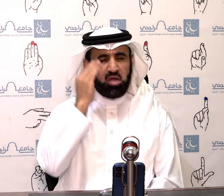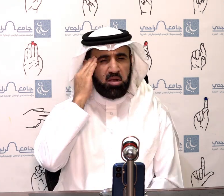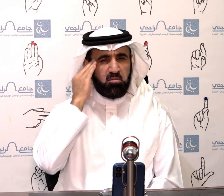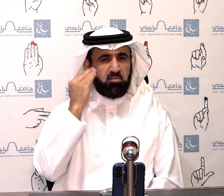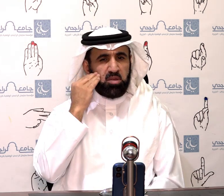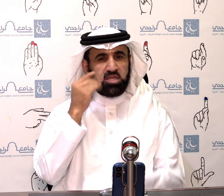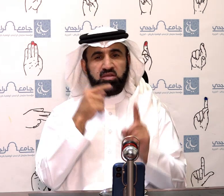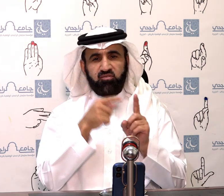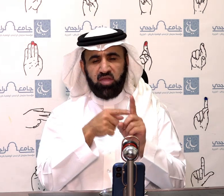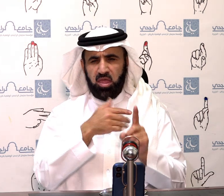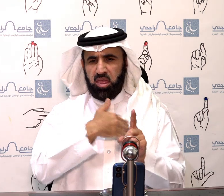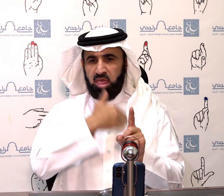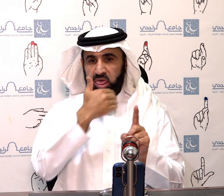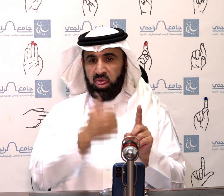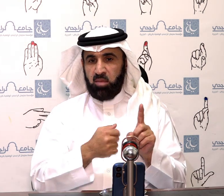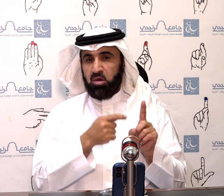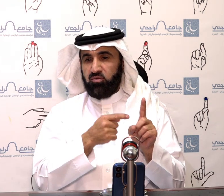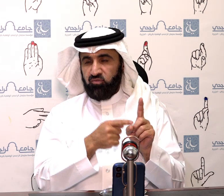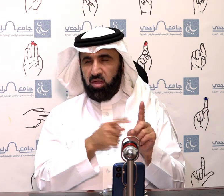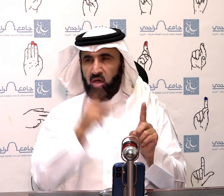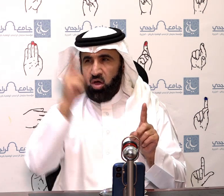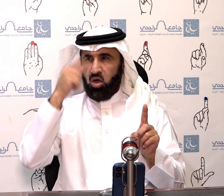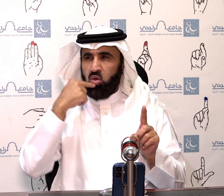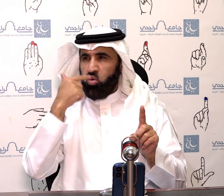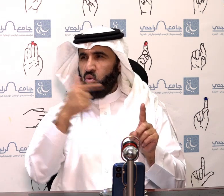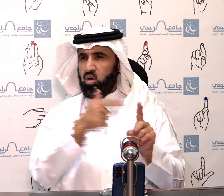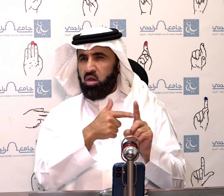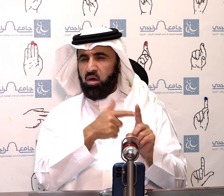هو مؤمن، فلنحيينه حياة طيبة،